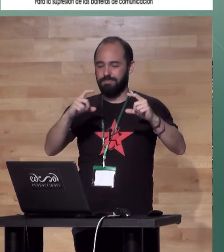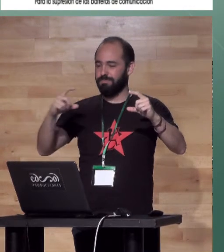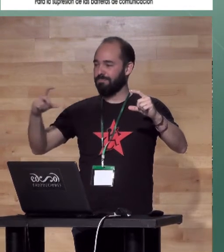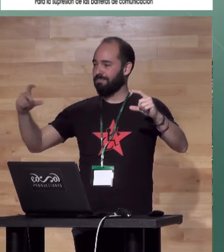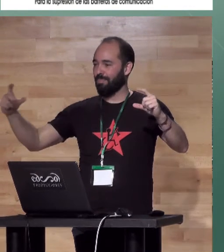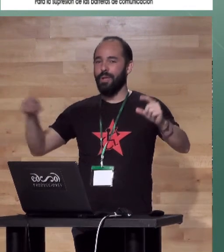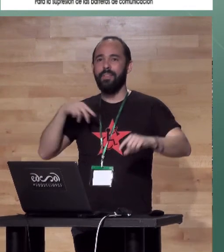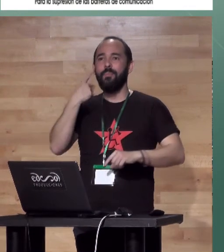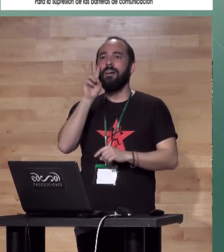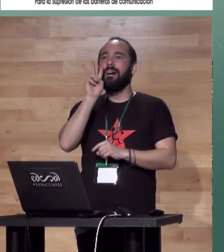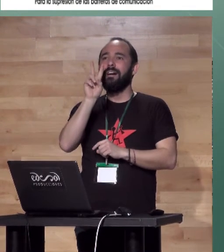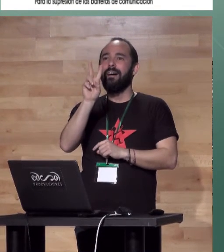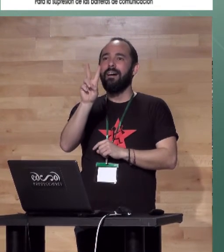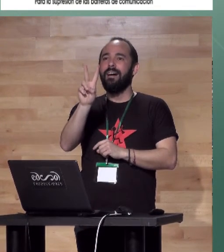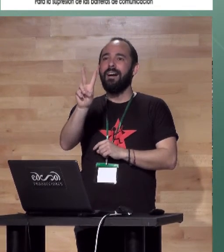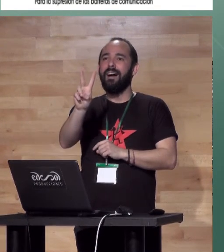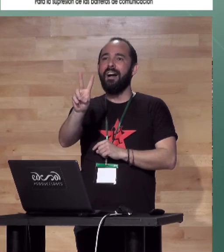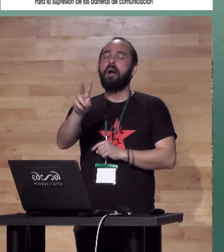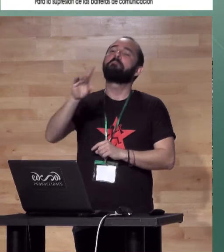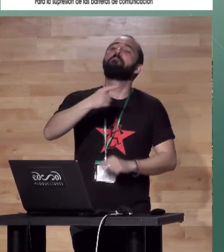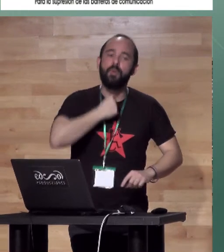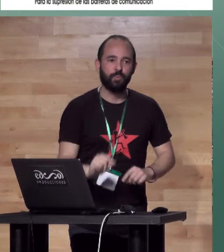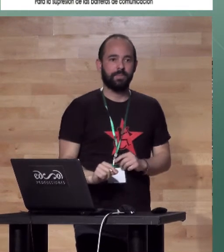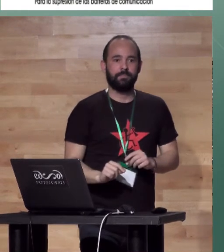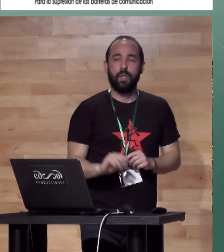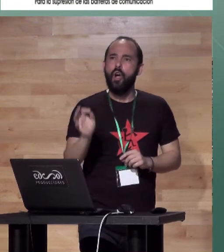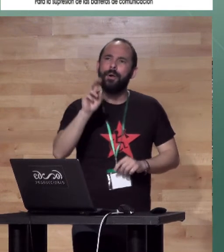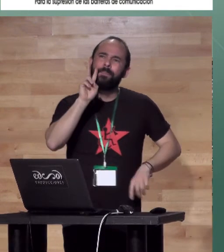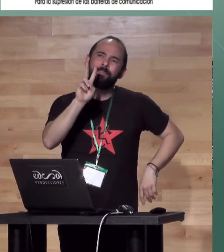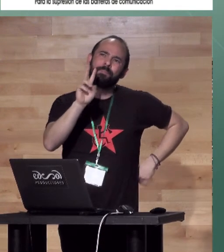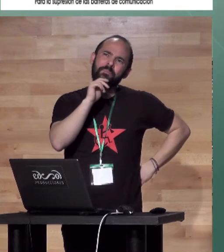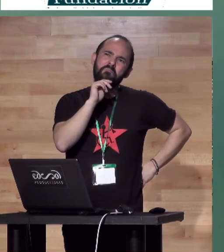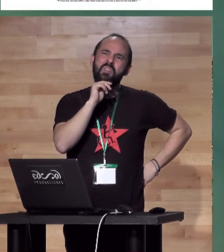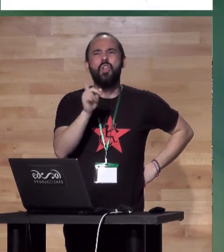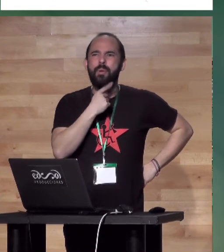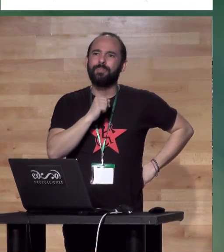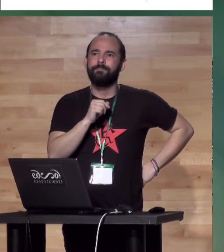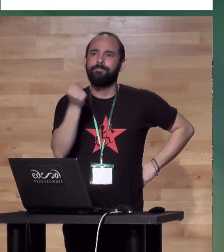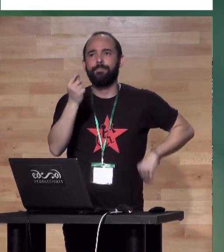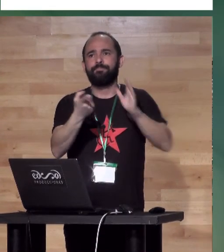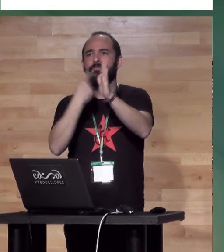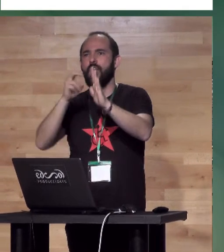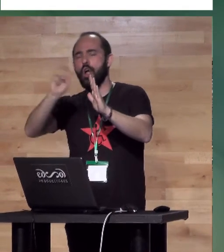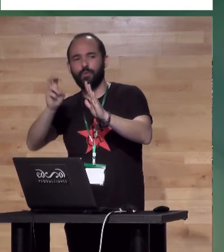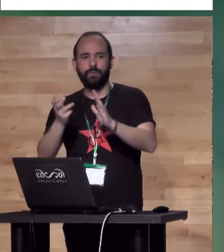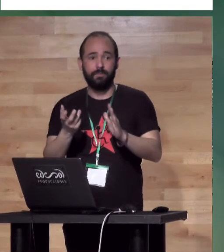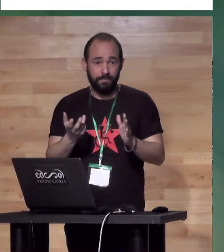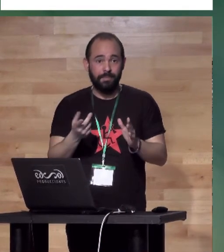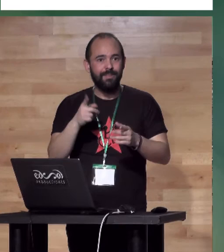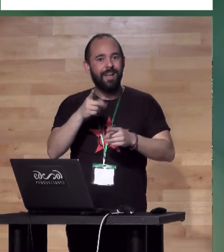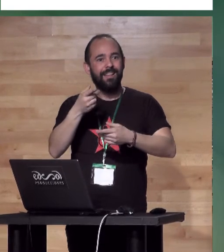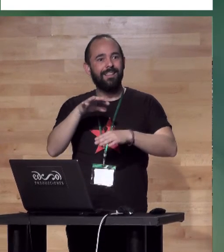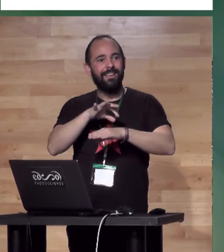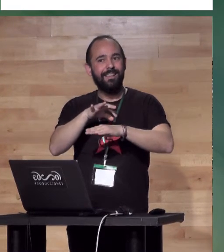Yo hago mis recortes y luego los coloco todos en fila y lo puedo ver y digo, ay, pues me gusta. O lo veo, pues no, no me gusta. Esto lo